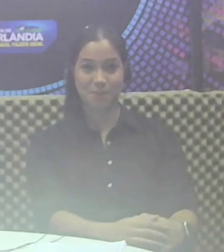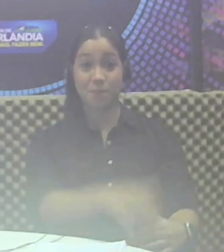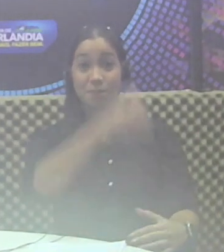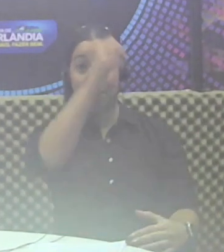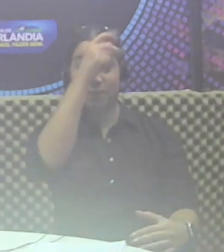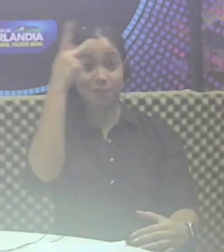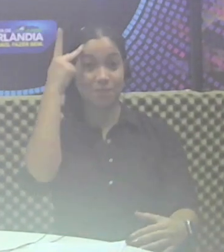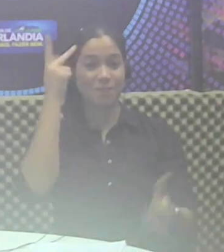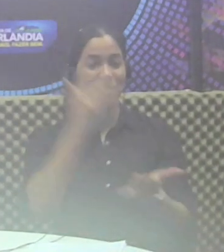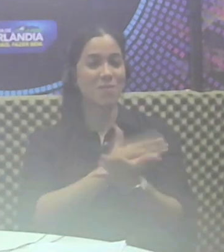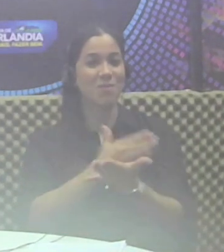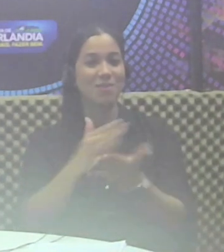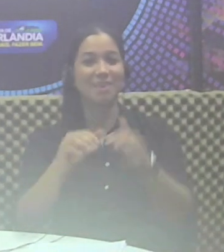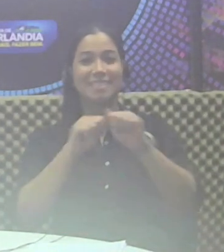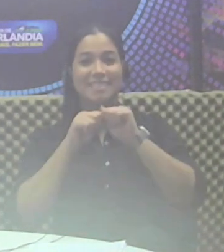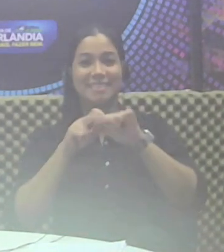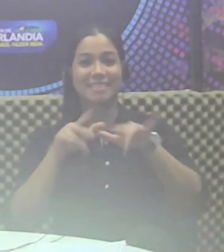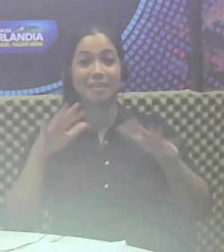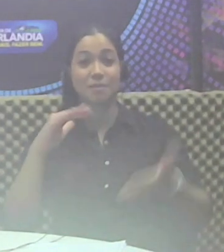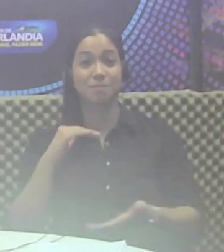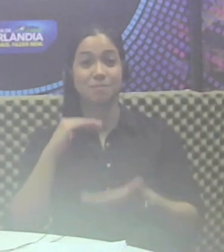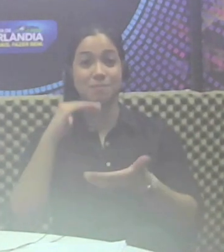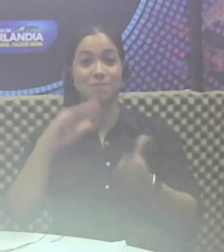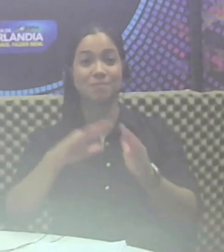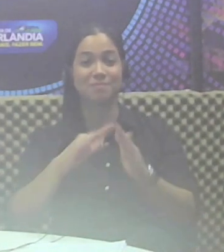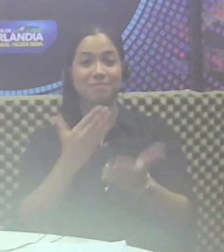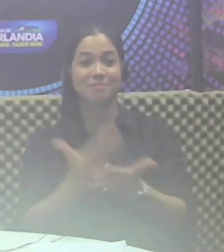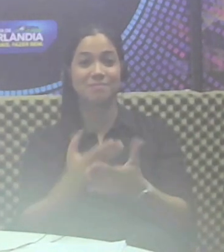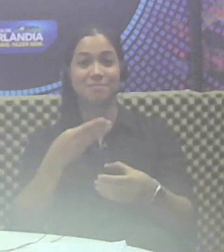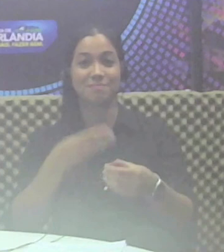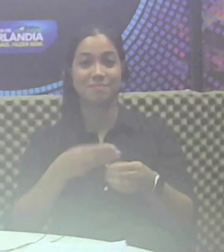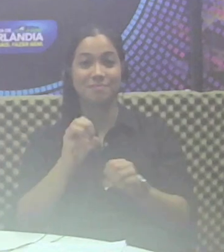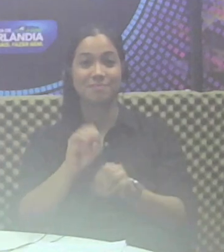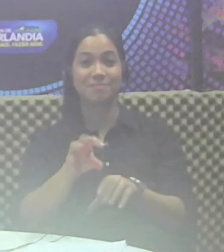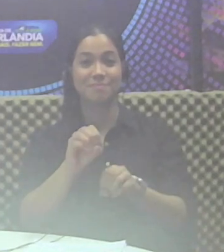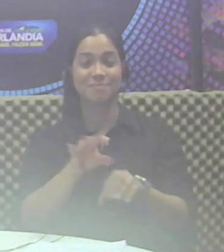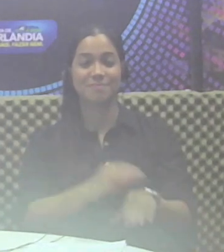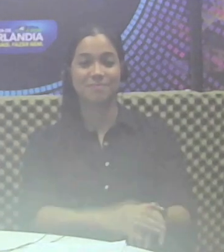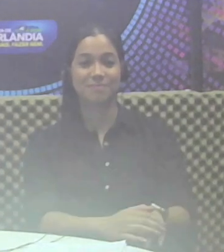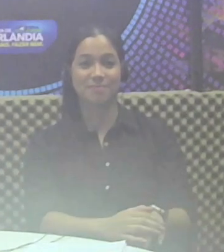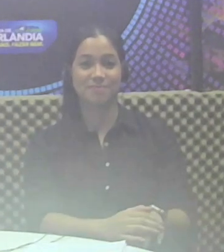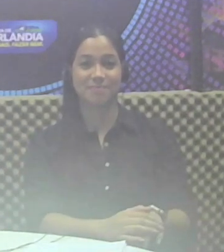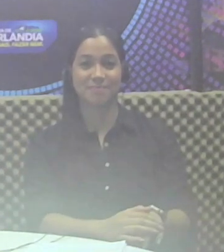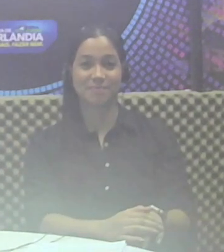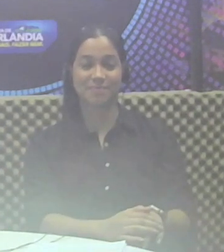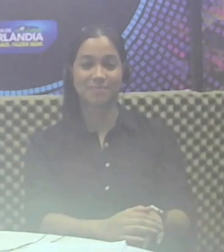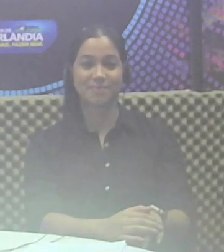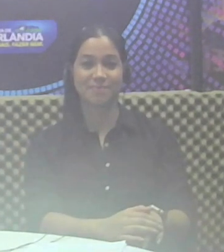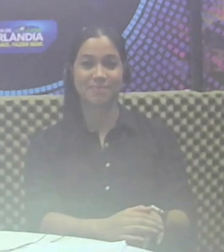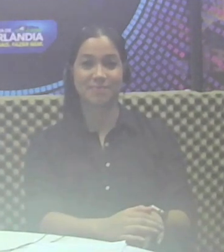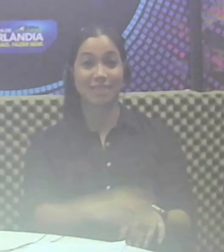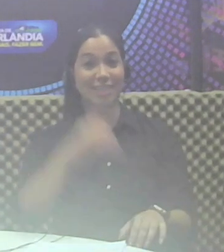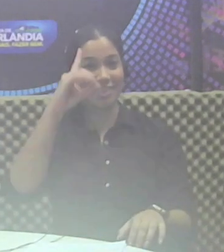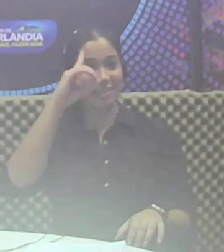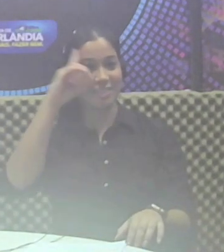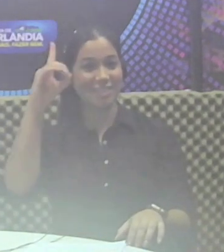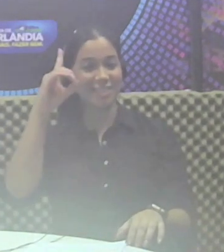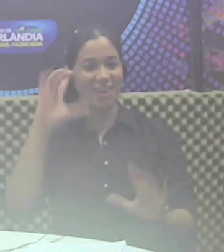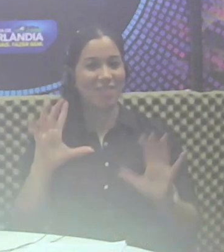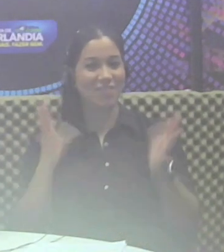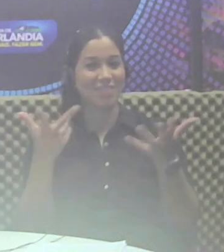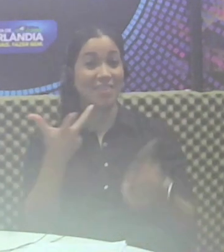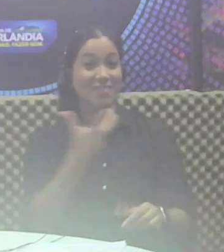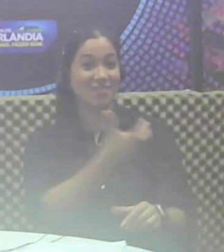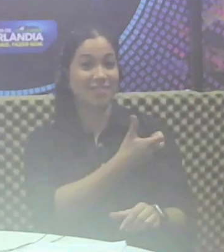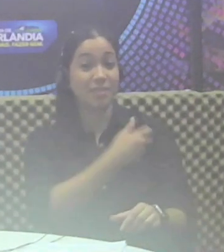Prefeitura inicia distribuição de kits escolares na rede municipal de ensino. Dia D da campanha de vacinação